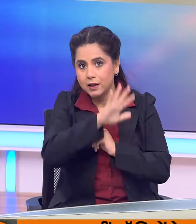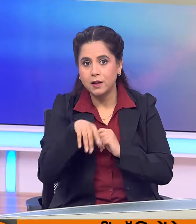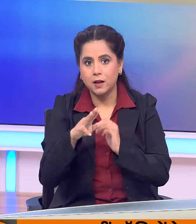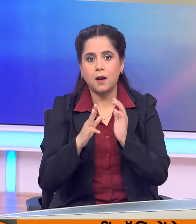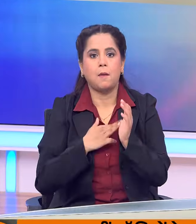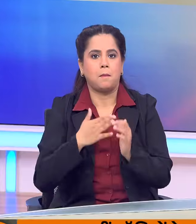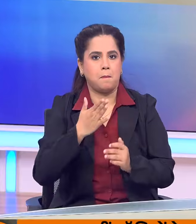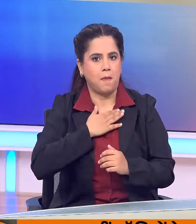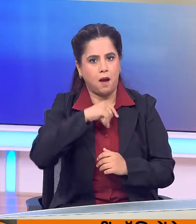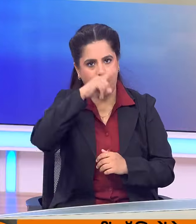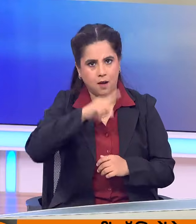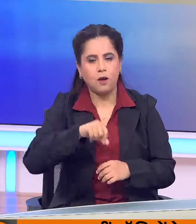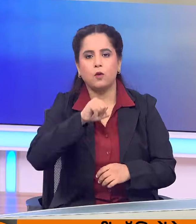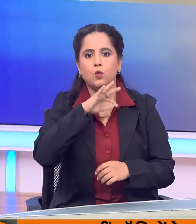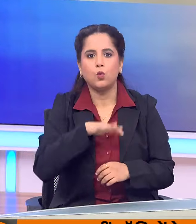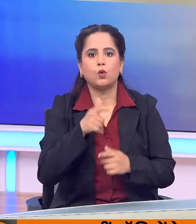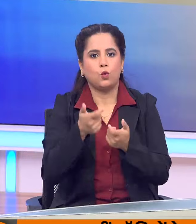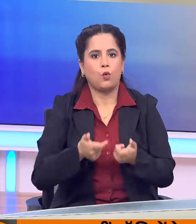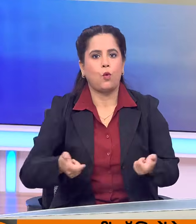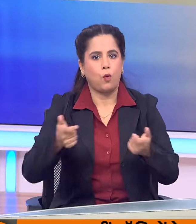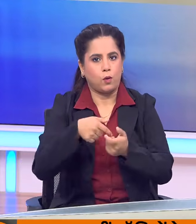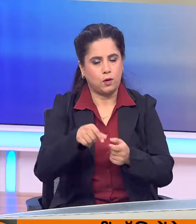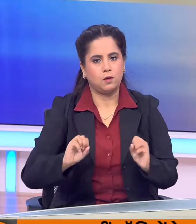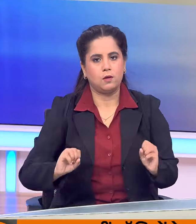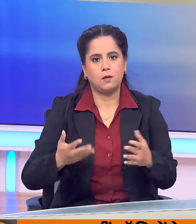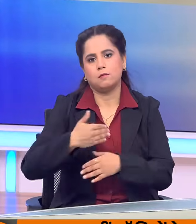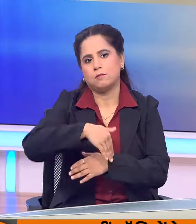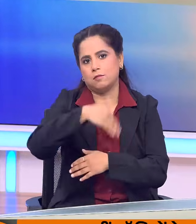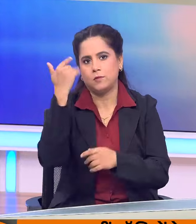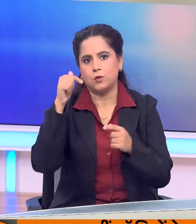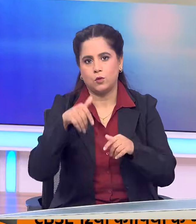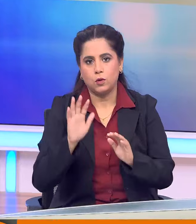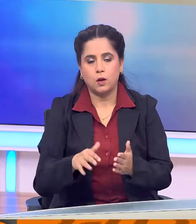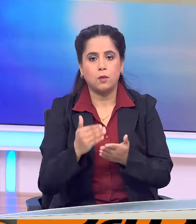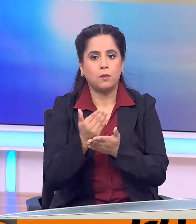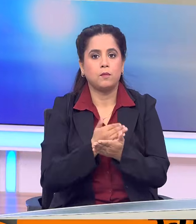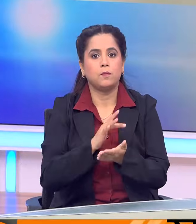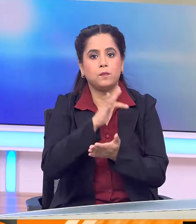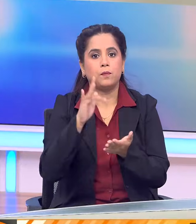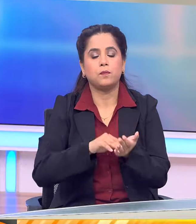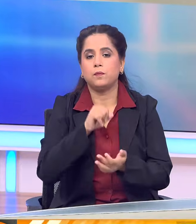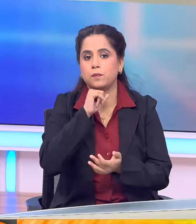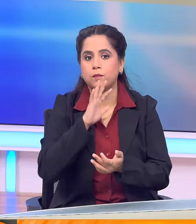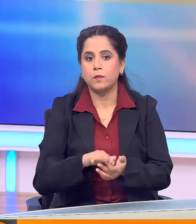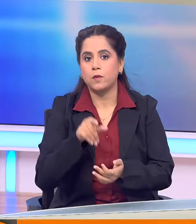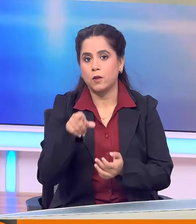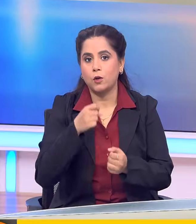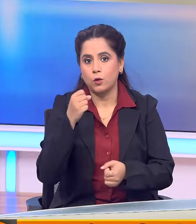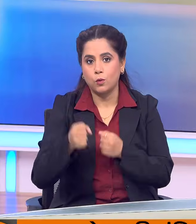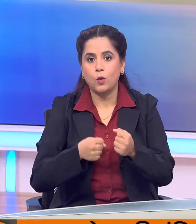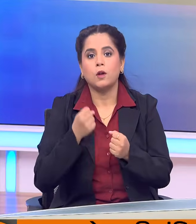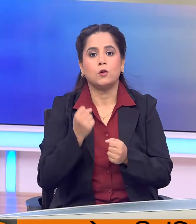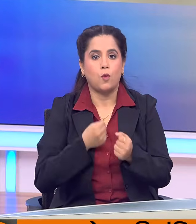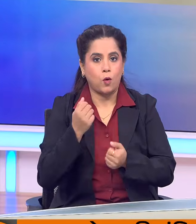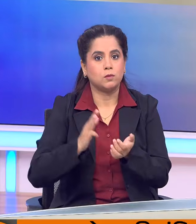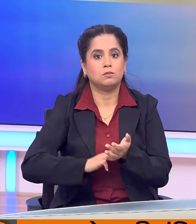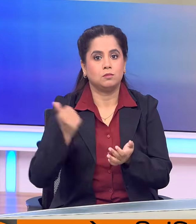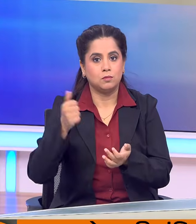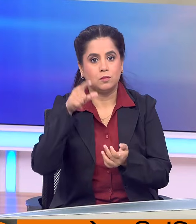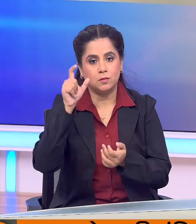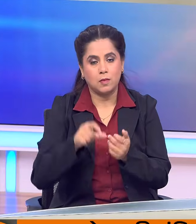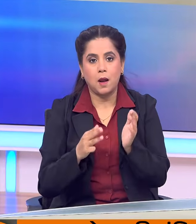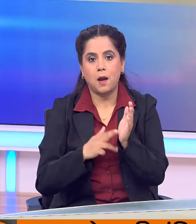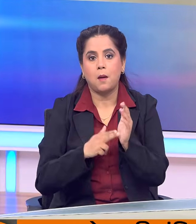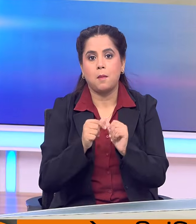माय भारत यूथ कन्वेंशन का आयोजन किया जाएगा। कार्यक्रम में केंद्रीय युवा कार्यक्रम एवं खेल मंत्री डॉक्टर